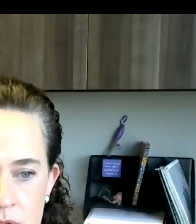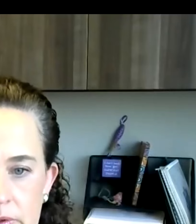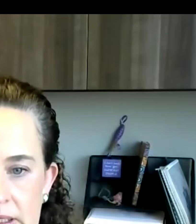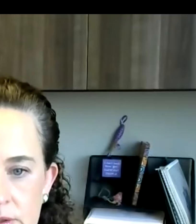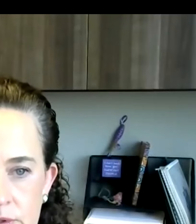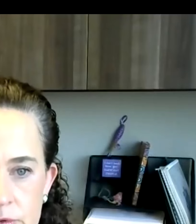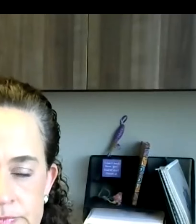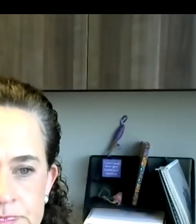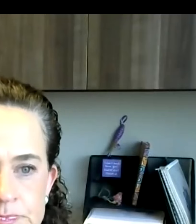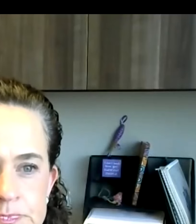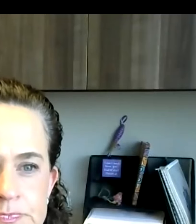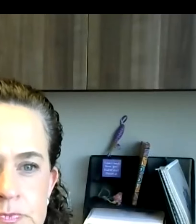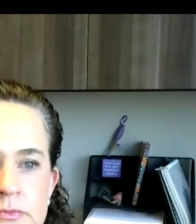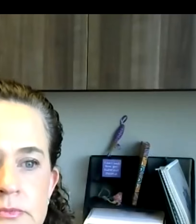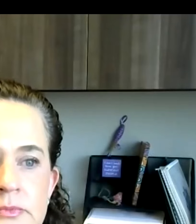un correo electrónico.